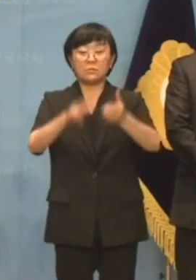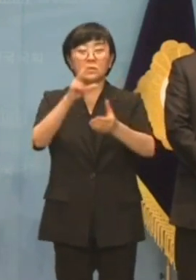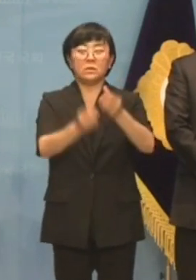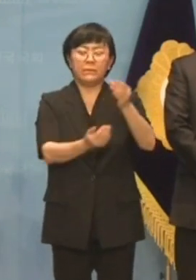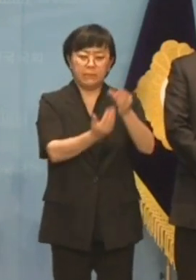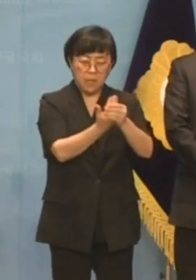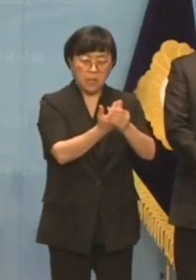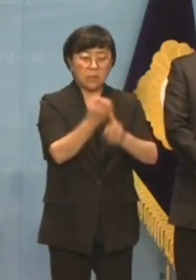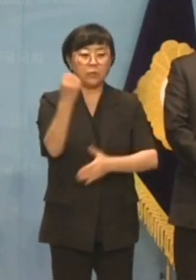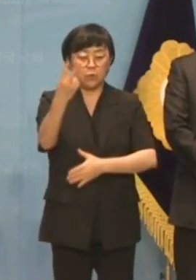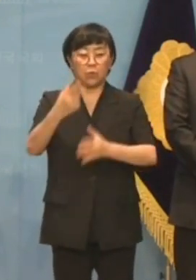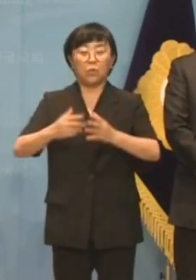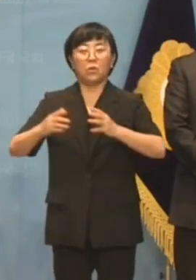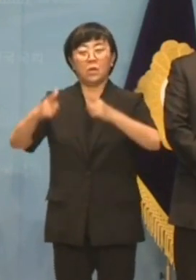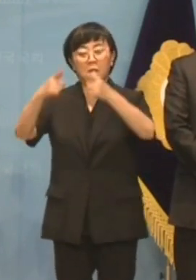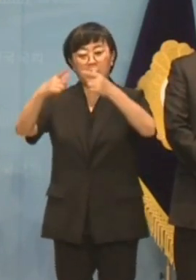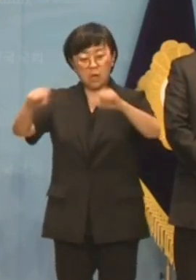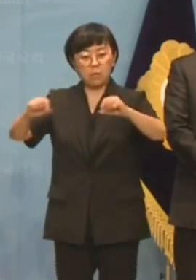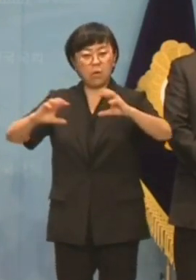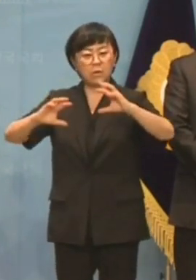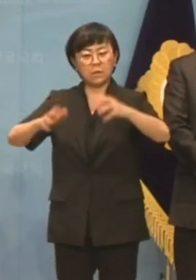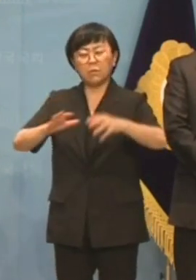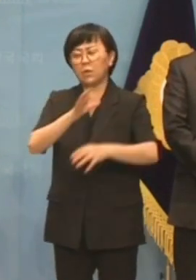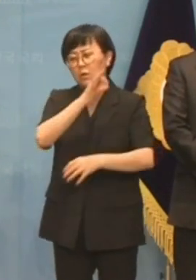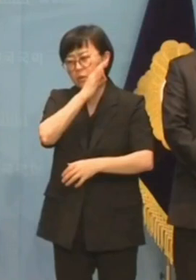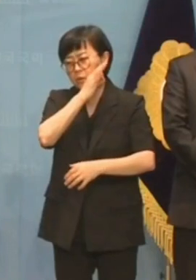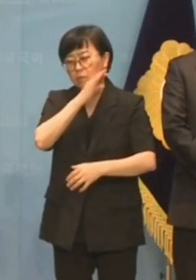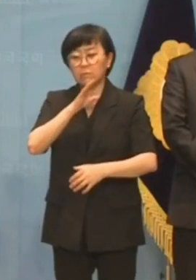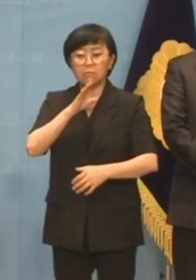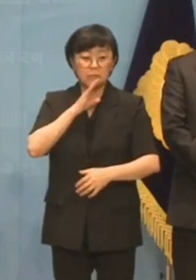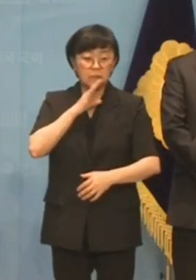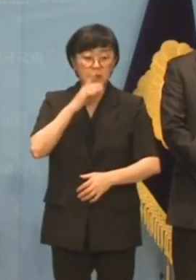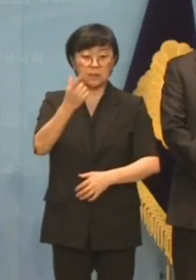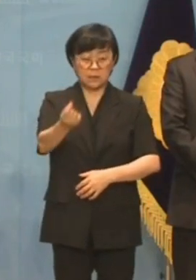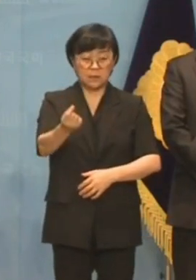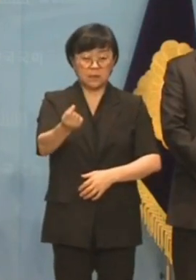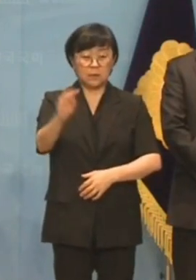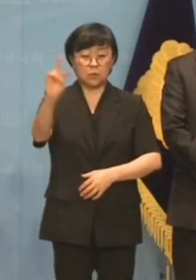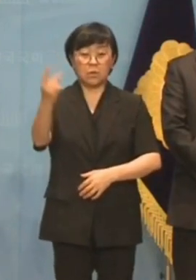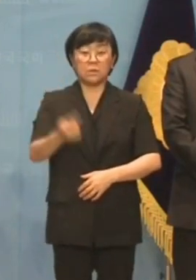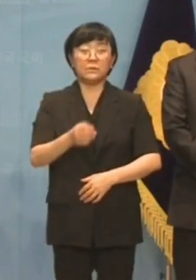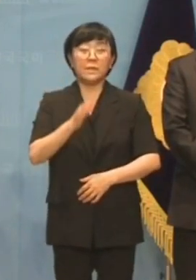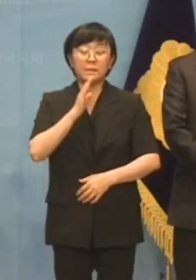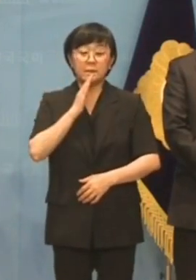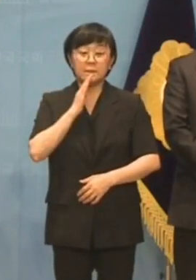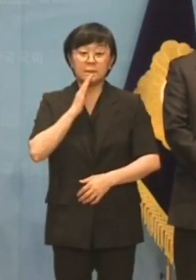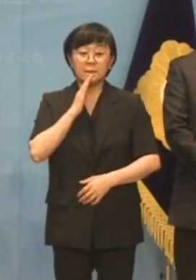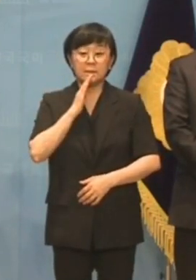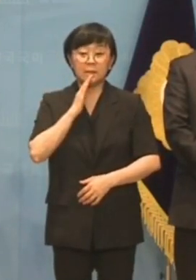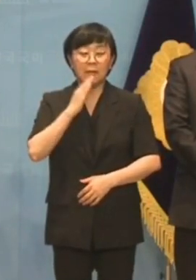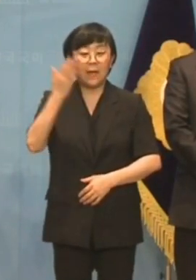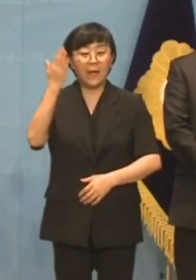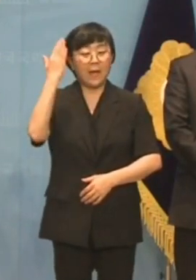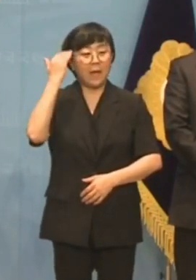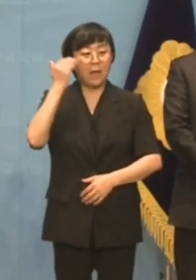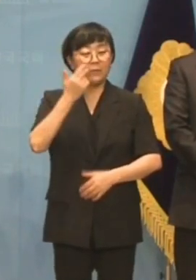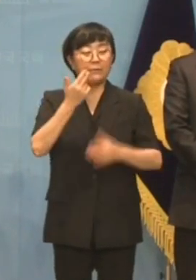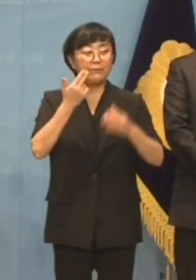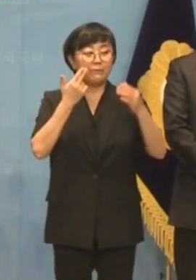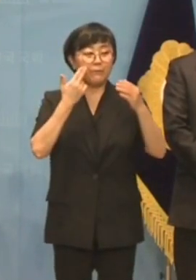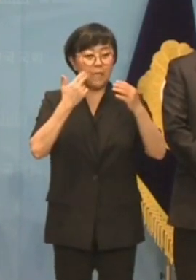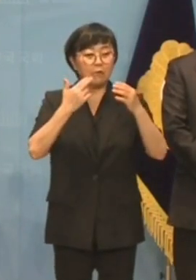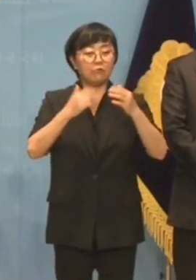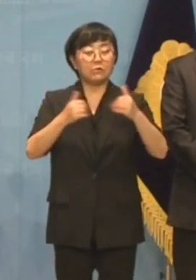일으켰고 또 대일 구려 외교를 하고 오는 상황에서 이제 한미 정상회담을